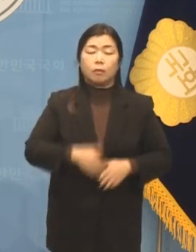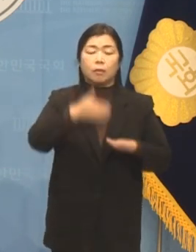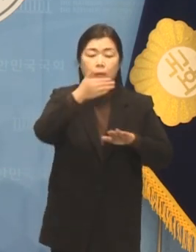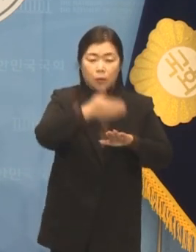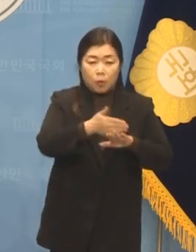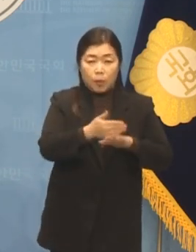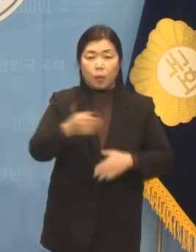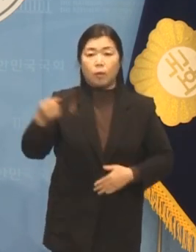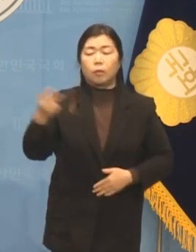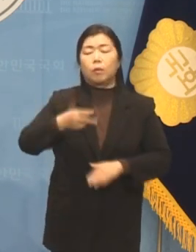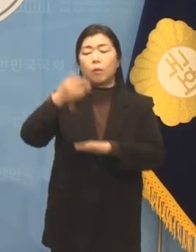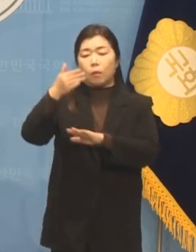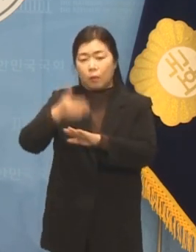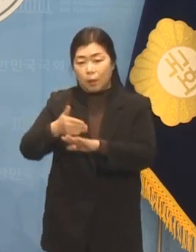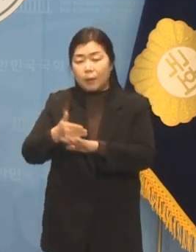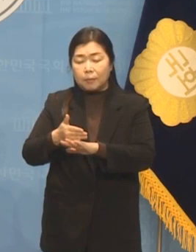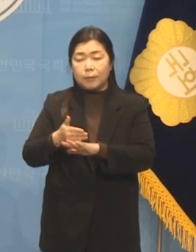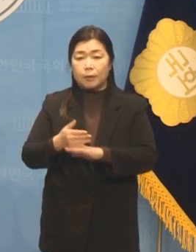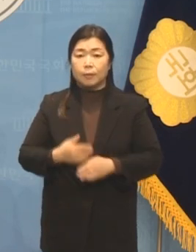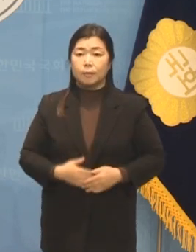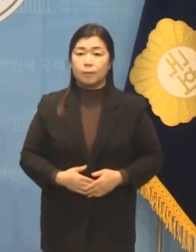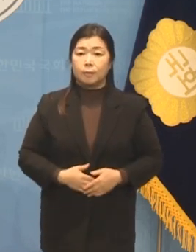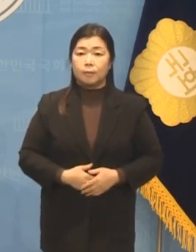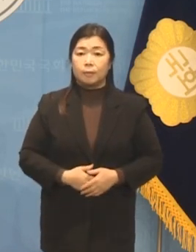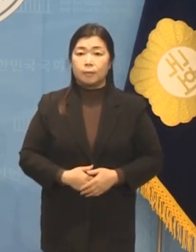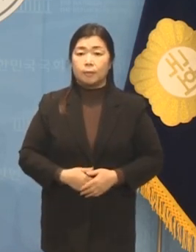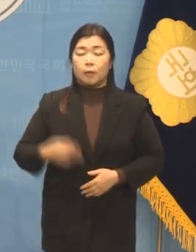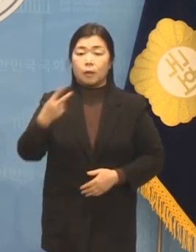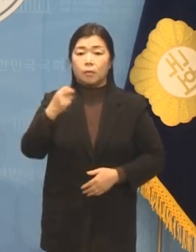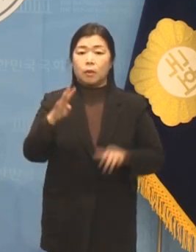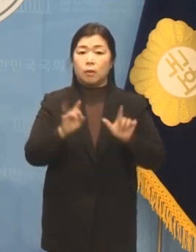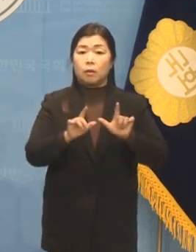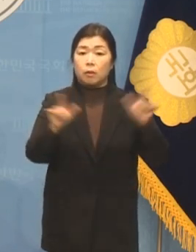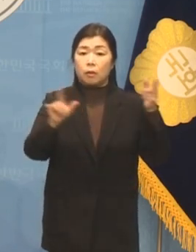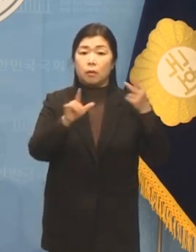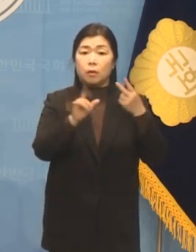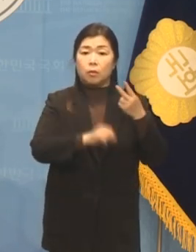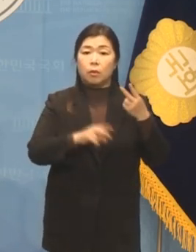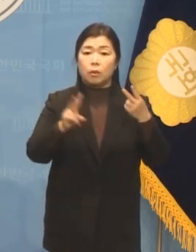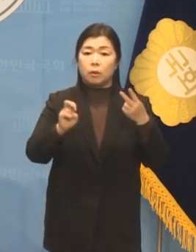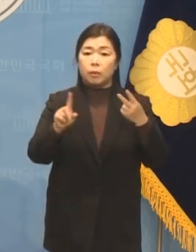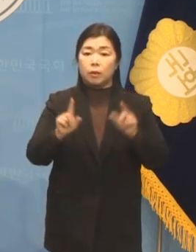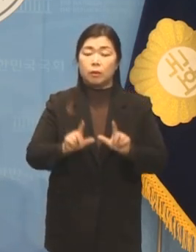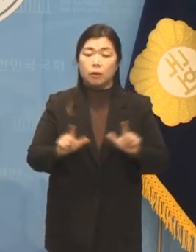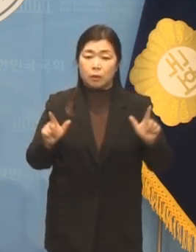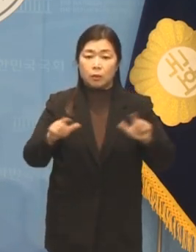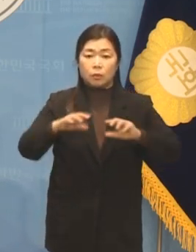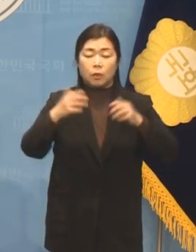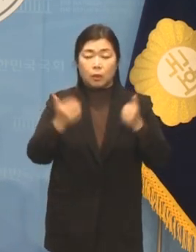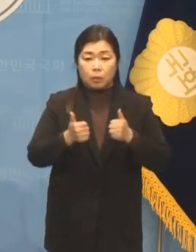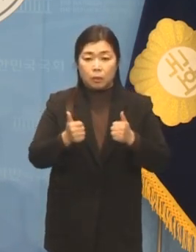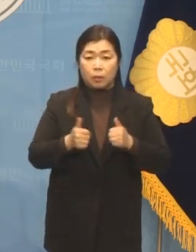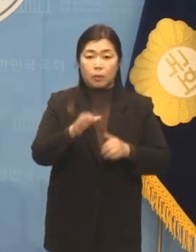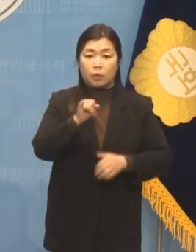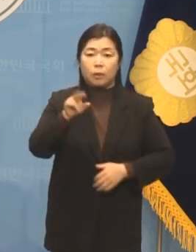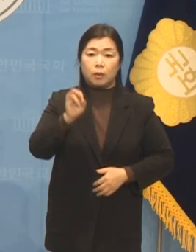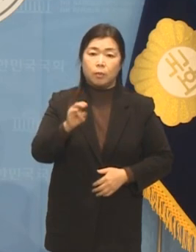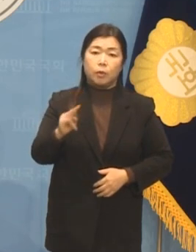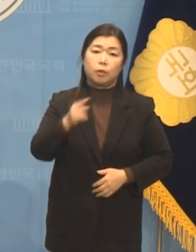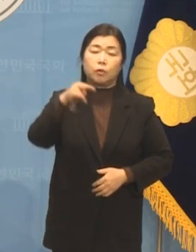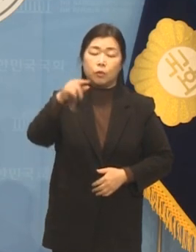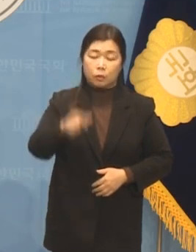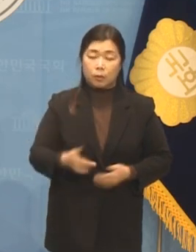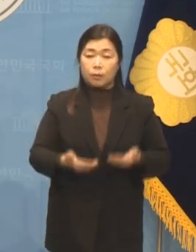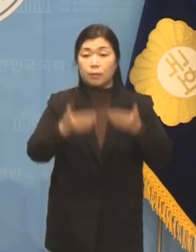또 고맙기만 합니다. 2024년 2월 21일 국회의원 이명수